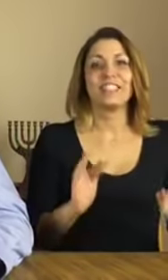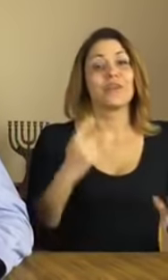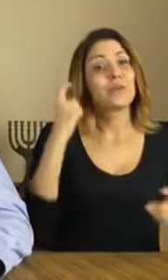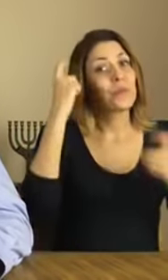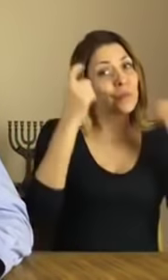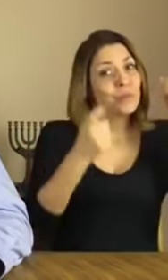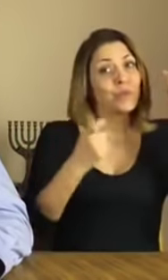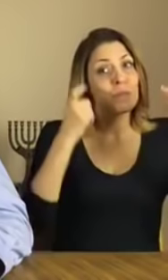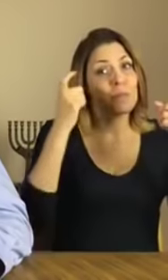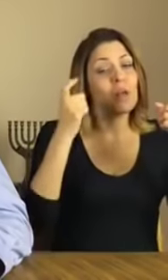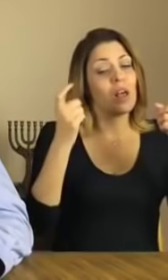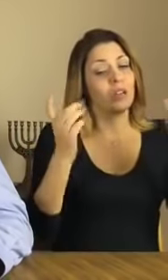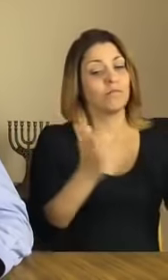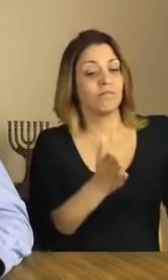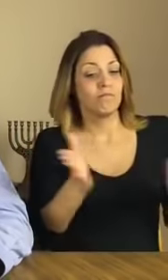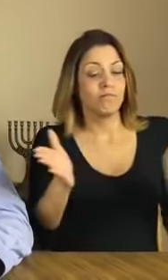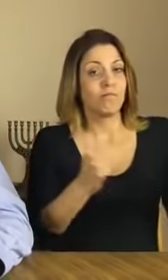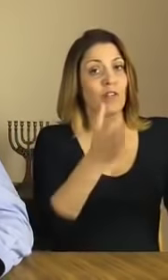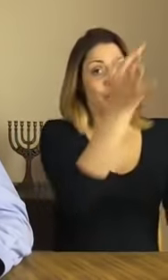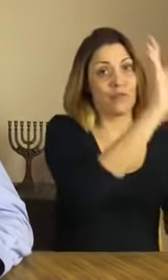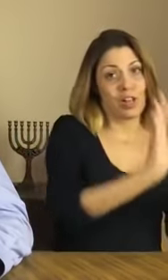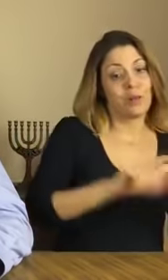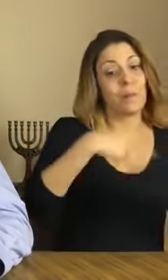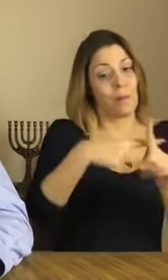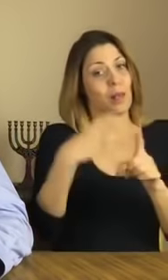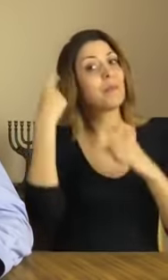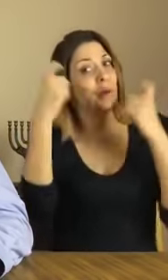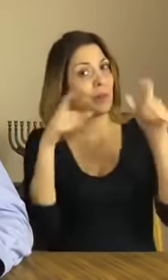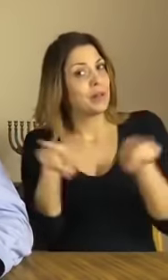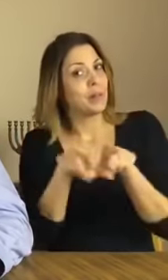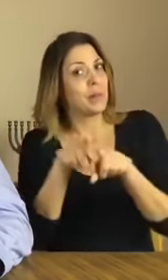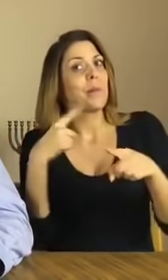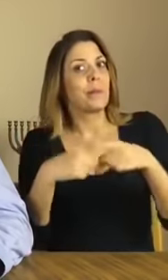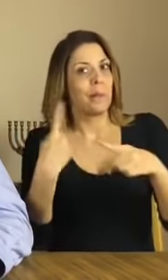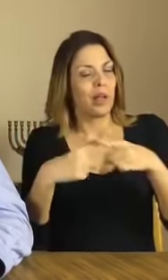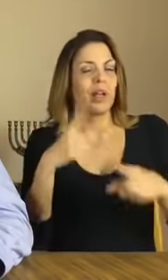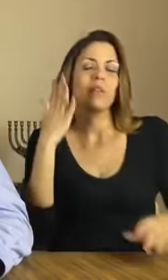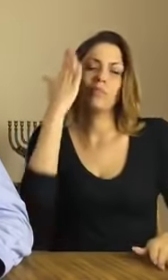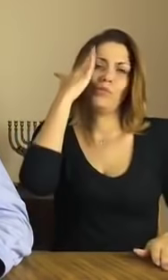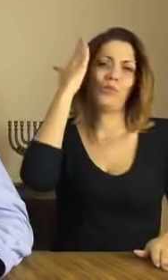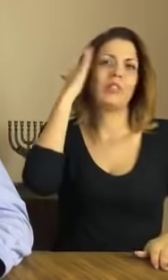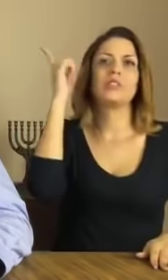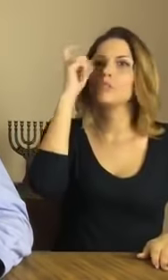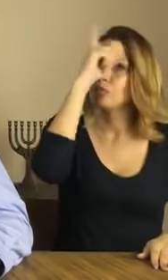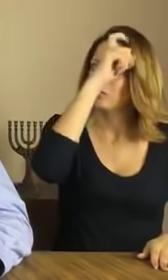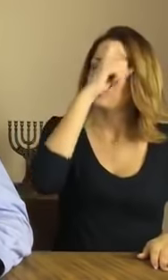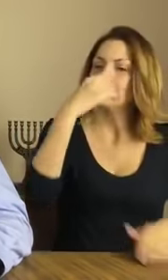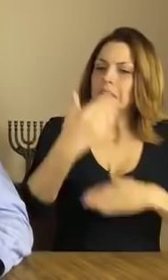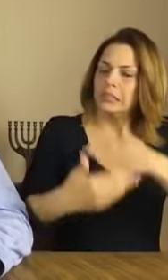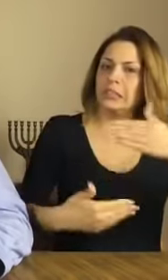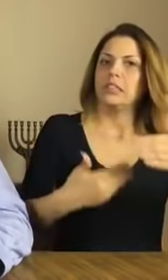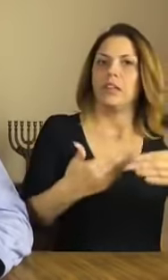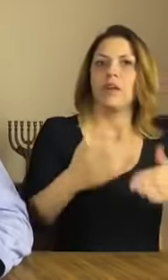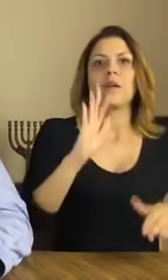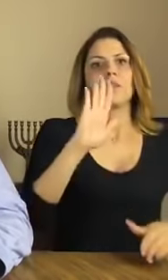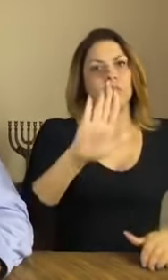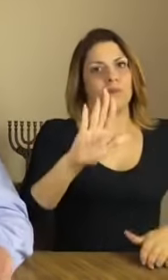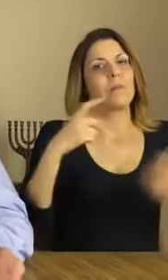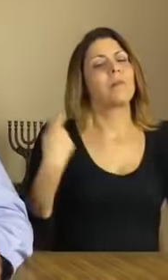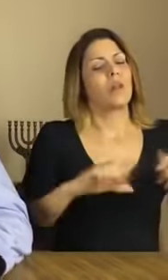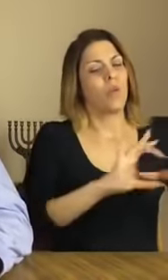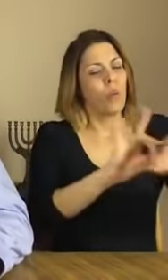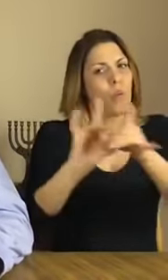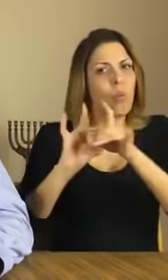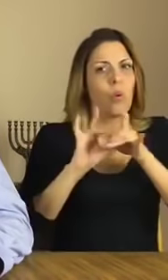preocupado pelo outro pelo tamanho do desafio nós teremos pela frente vamos unir a todos não haverá distinção